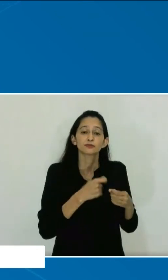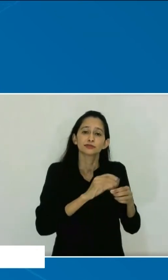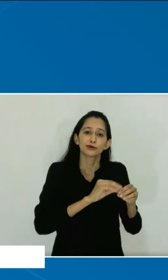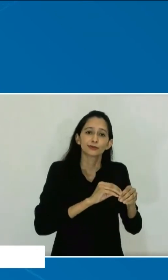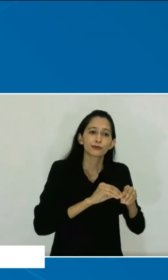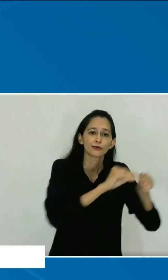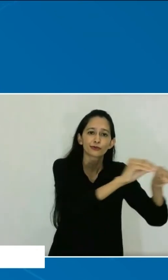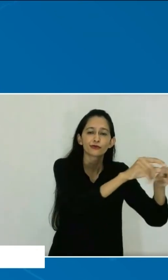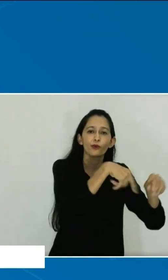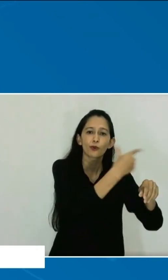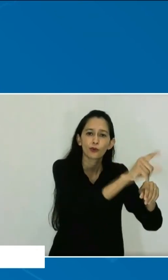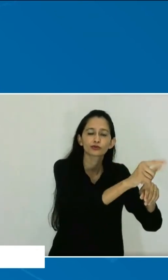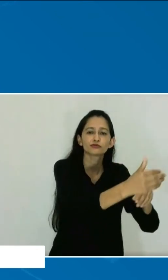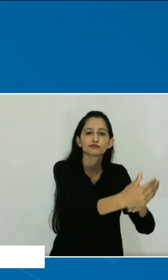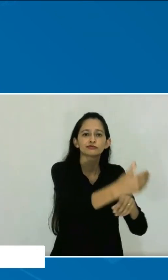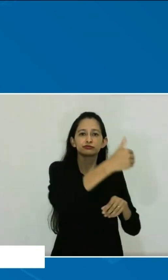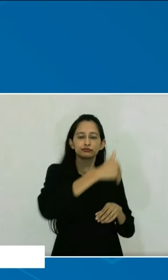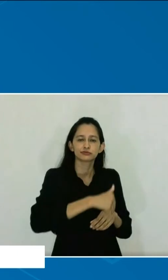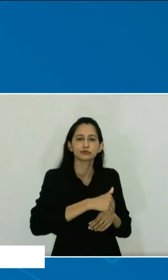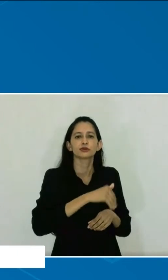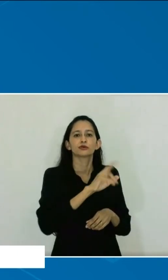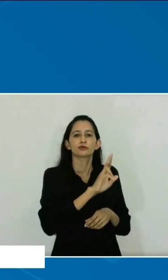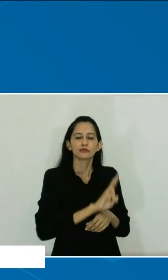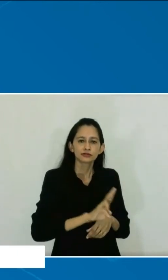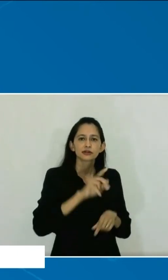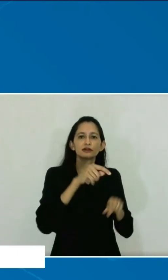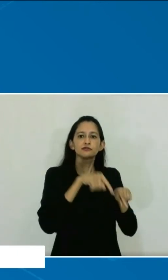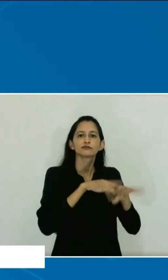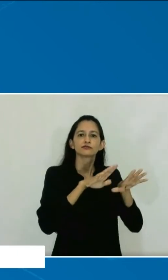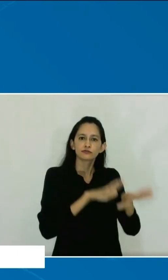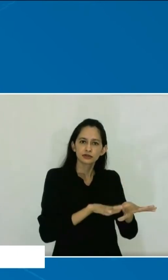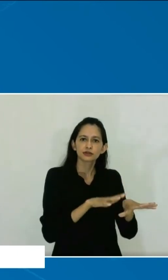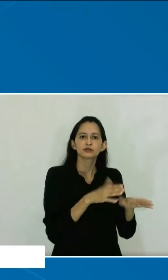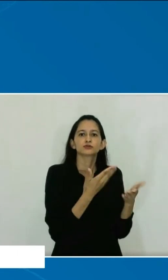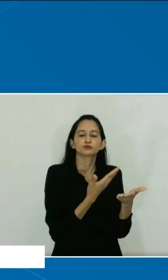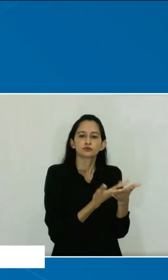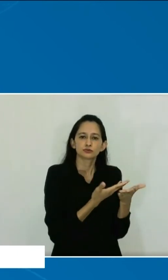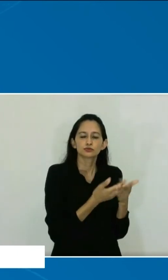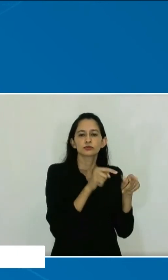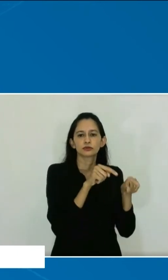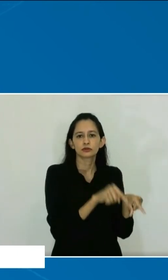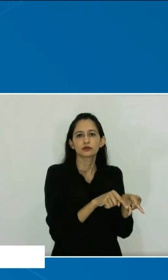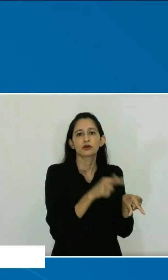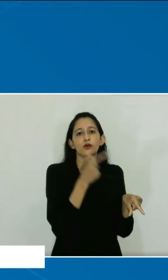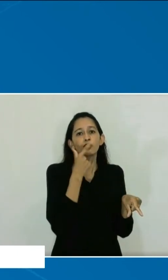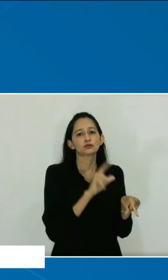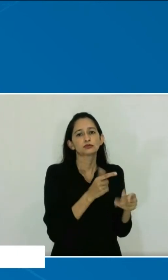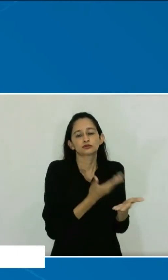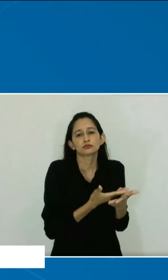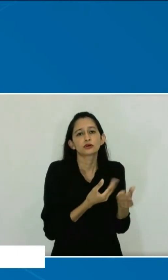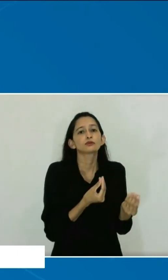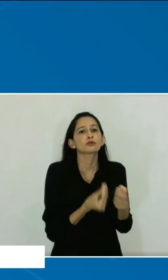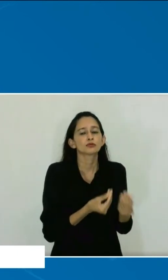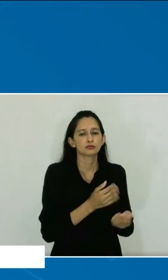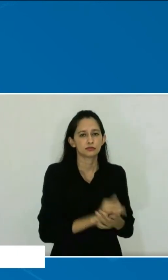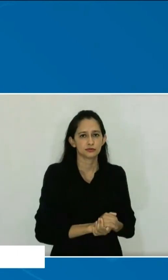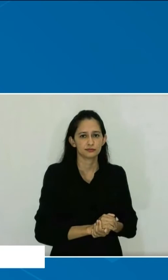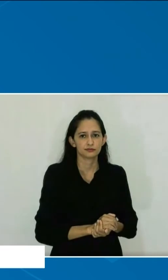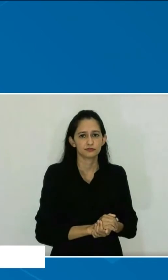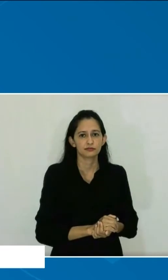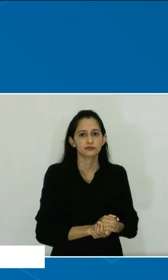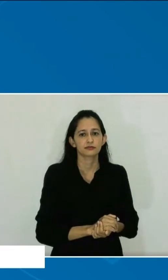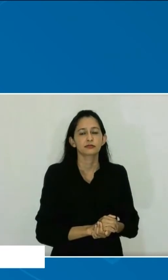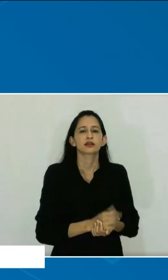a universidade e permanecer aqui na nossa cidade, né, na capital, para conseguir se manter. Tem contratos